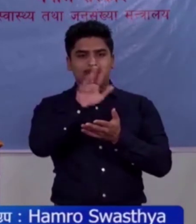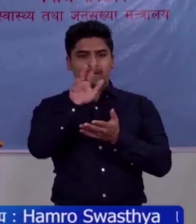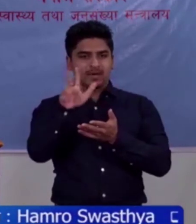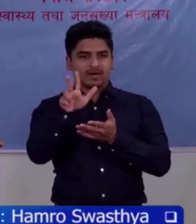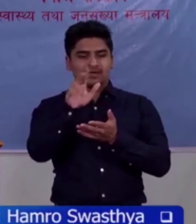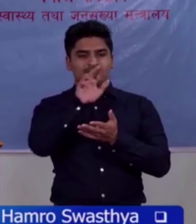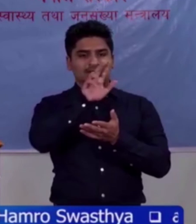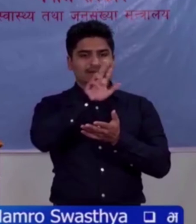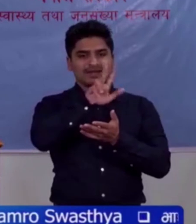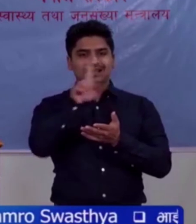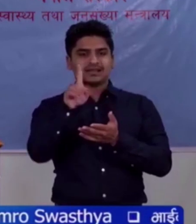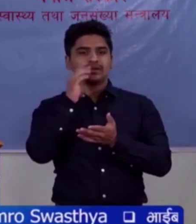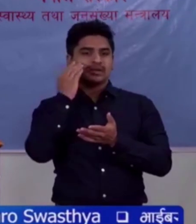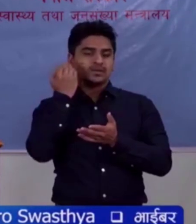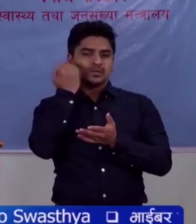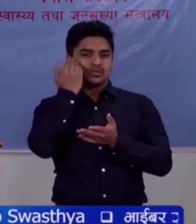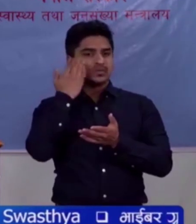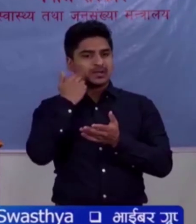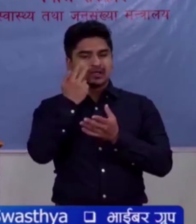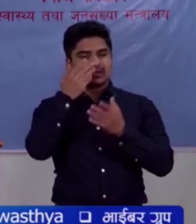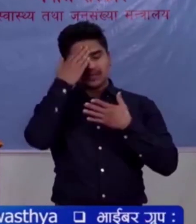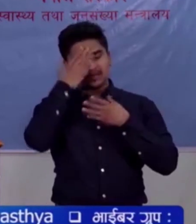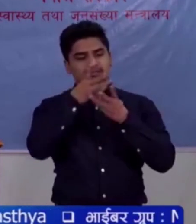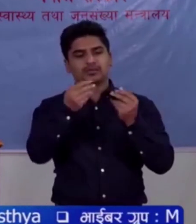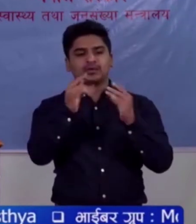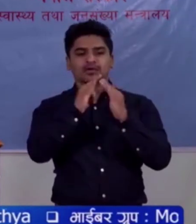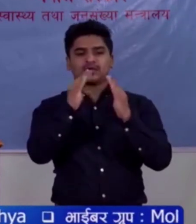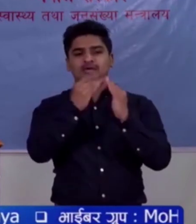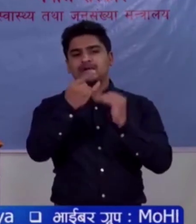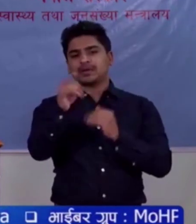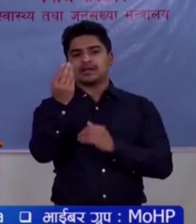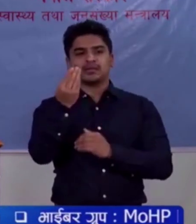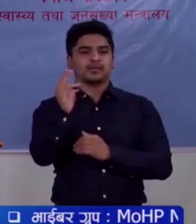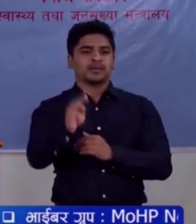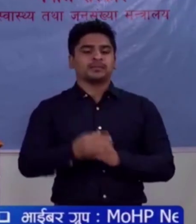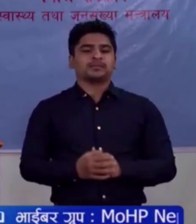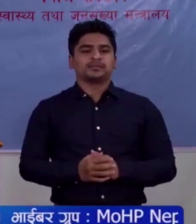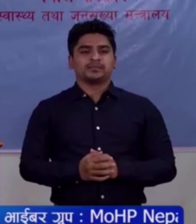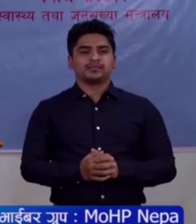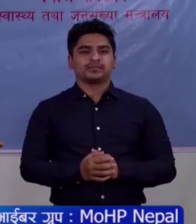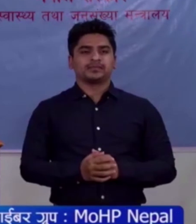र 81 वर्षीय महिला निको भएर घर फर्किनु भएको छ, डिस्चार्ज हुनुभएको छ।